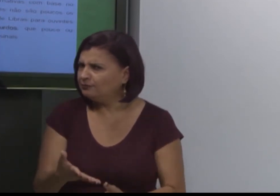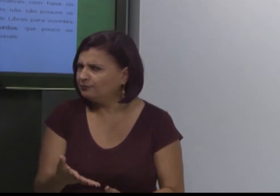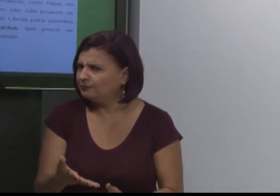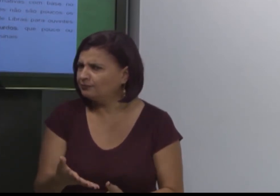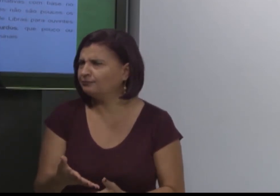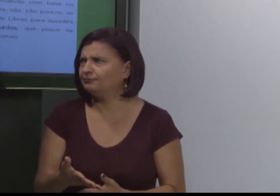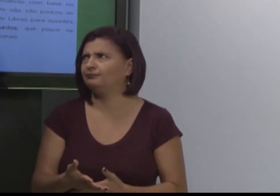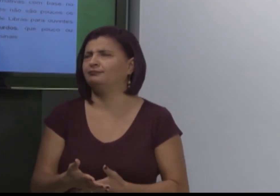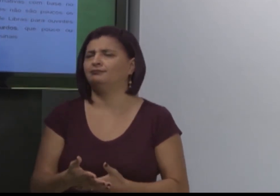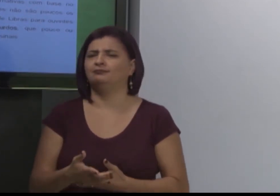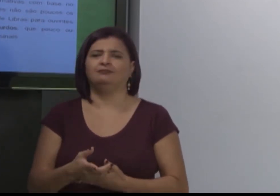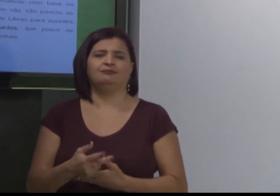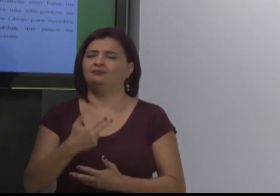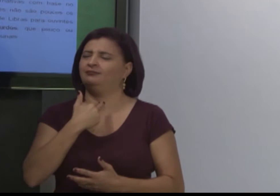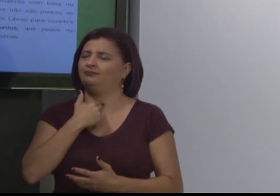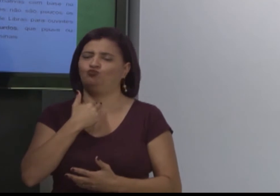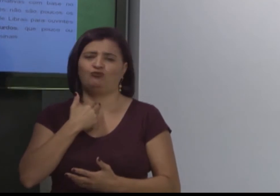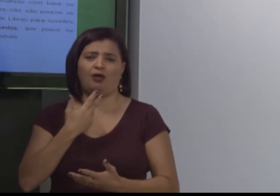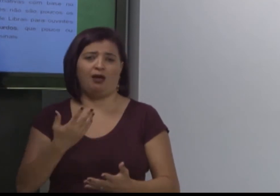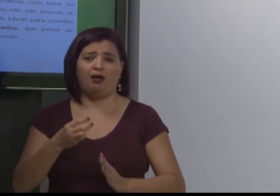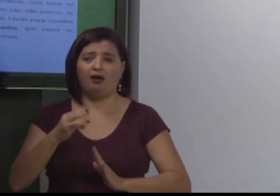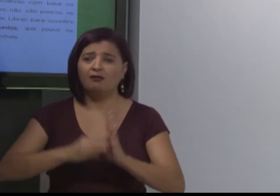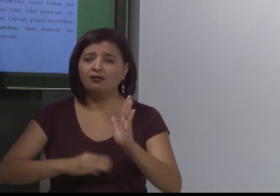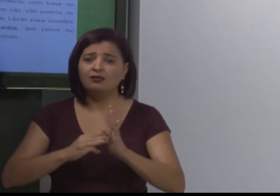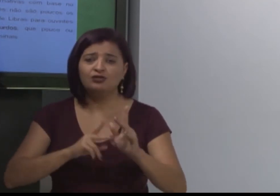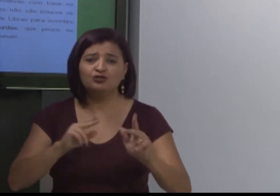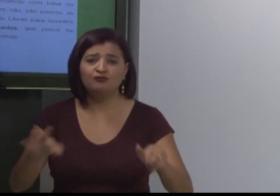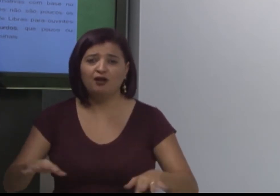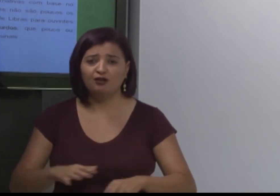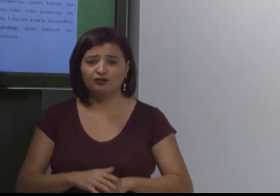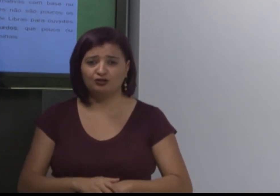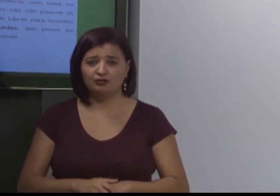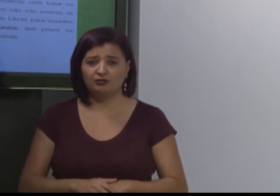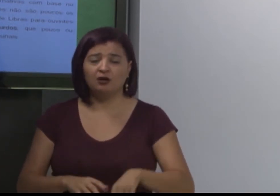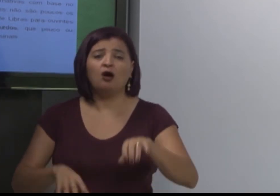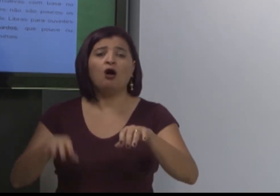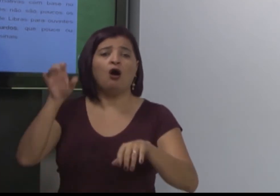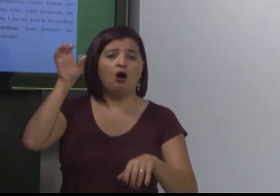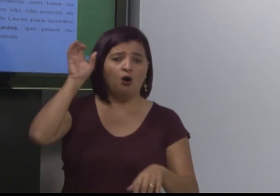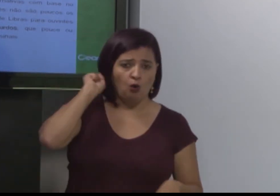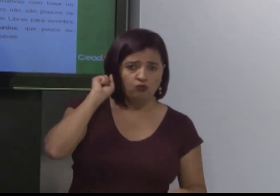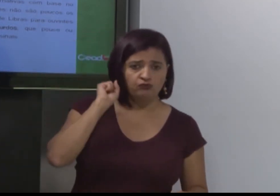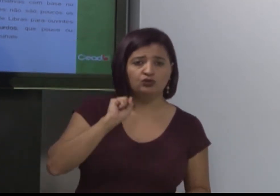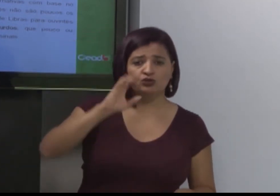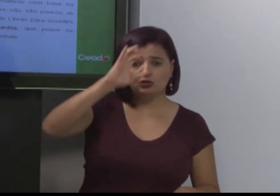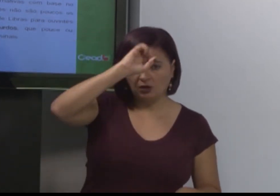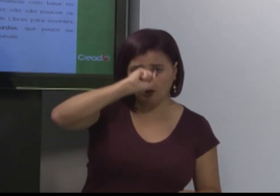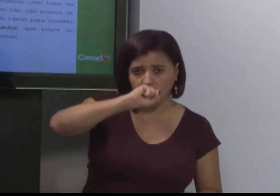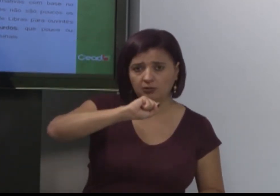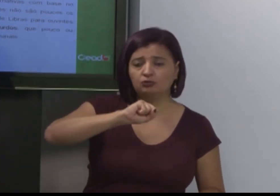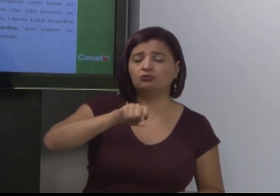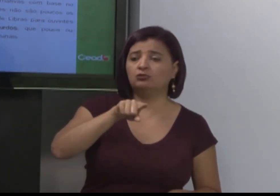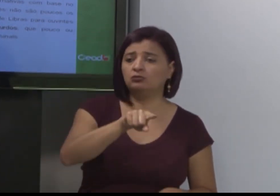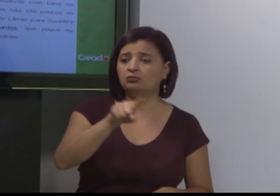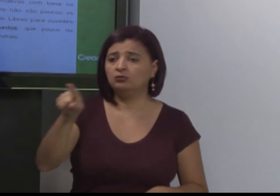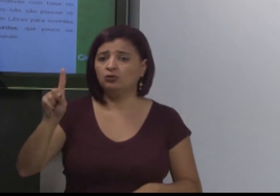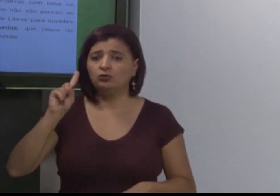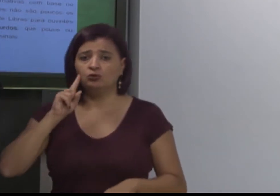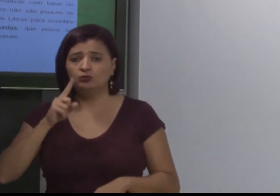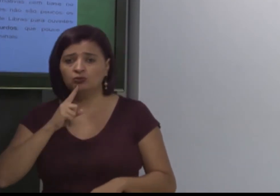Pode-se utilizar a mesma metodologia? Não. É necessário metodologias diferentes. Surdos aprendem,